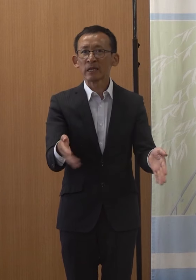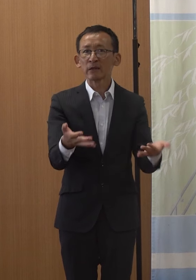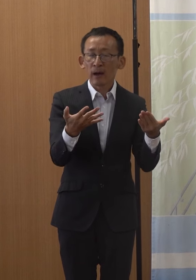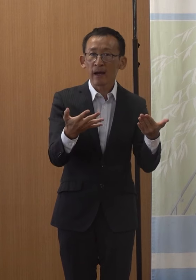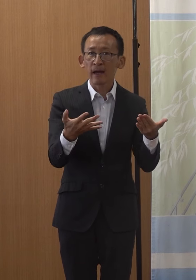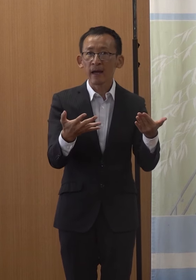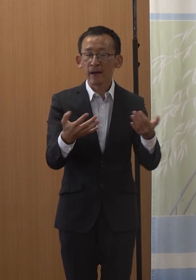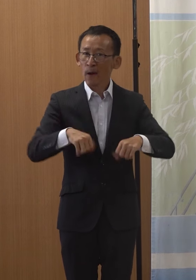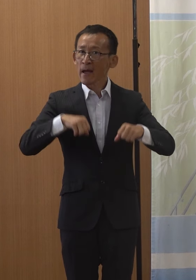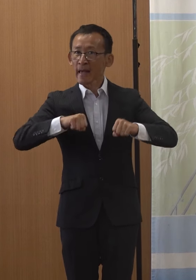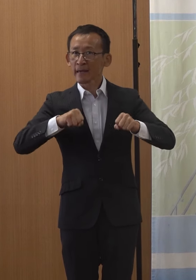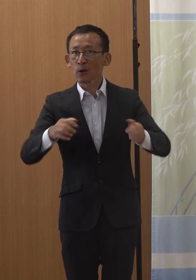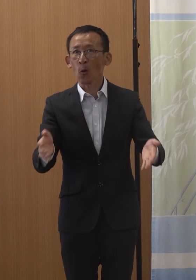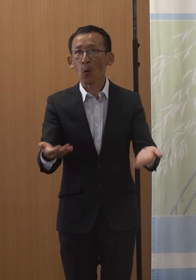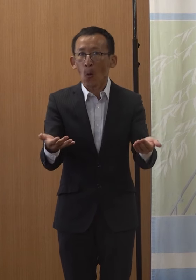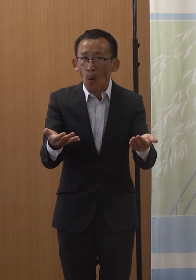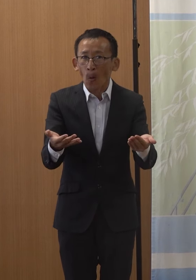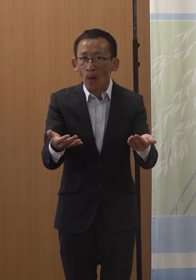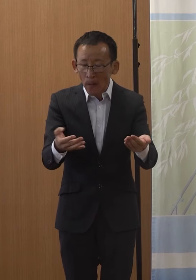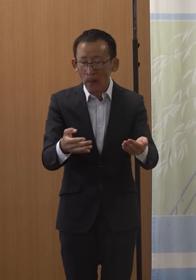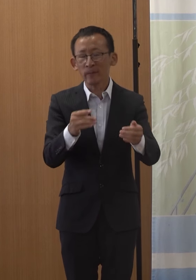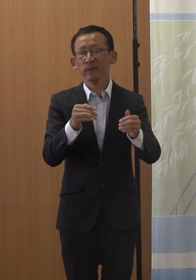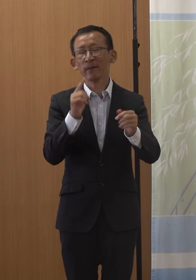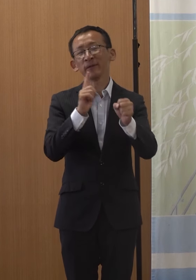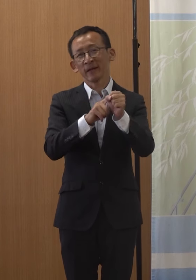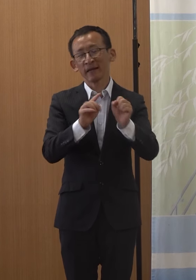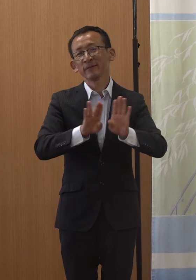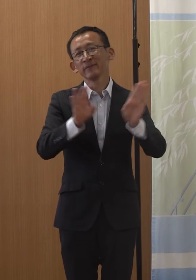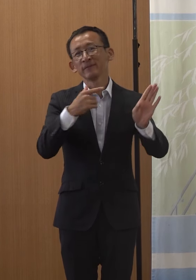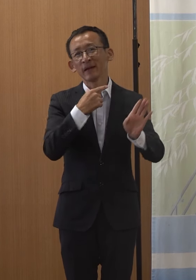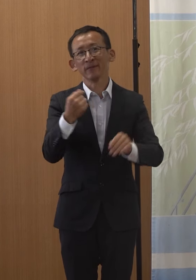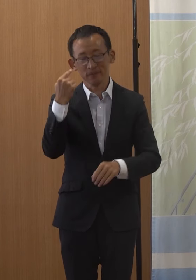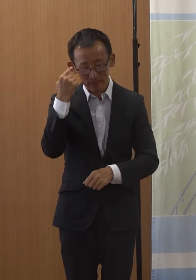を創出してまいりたいと思います。